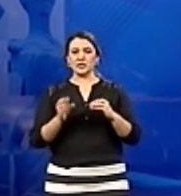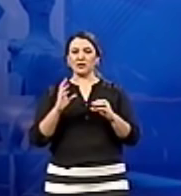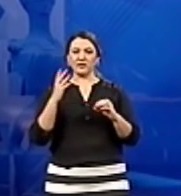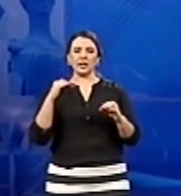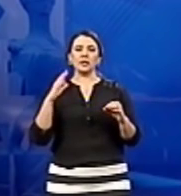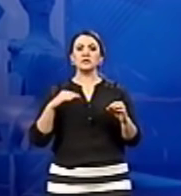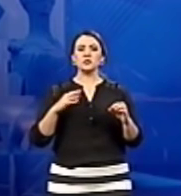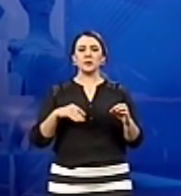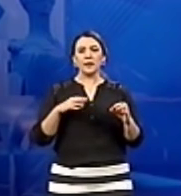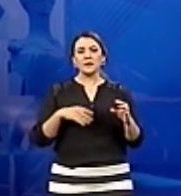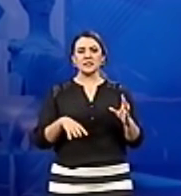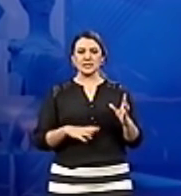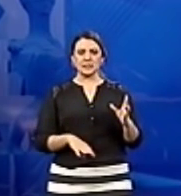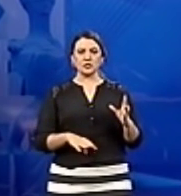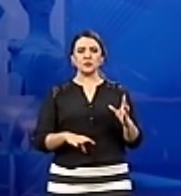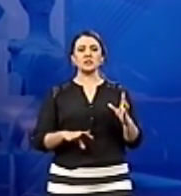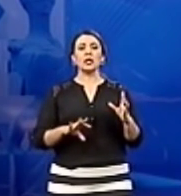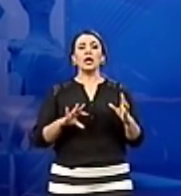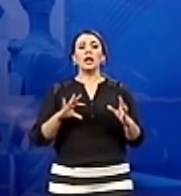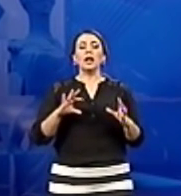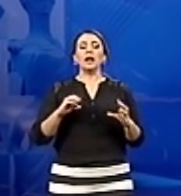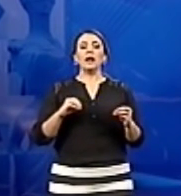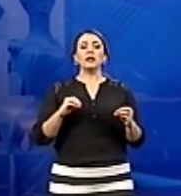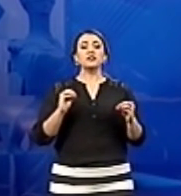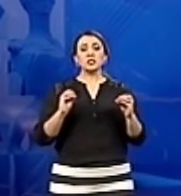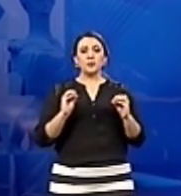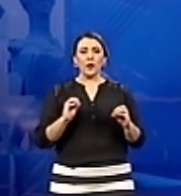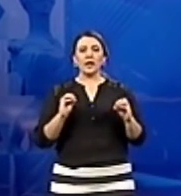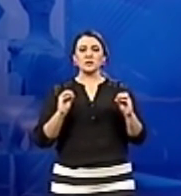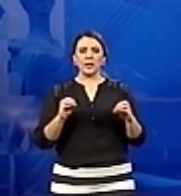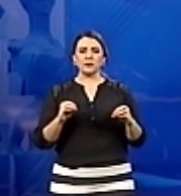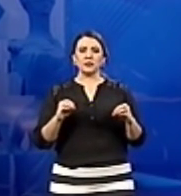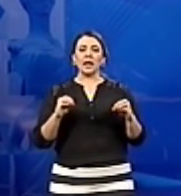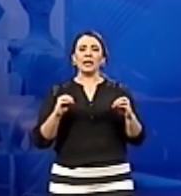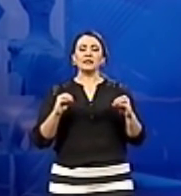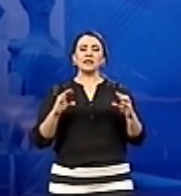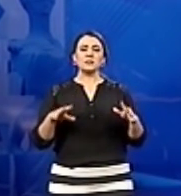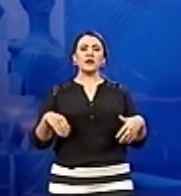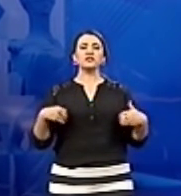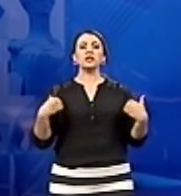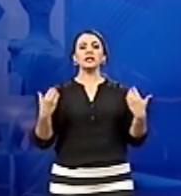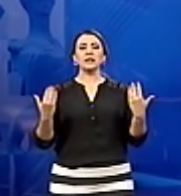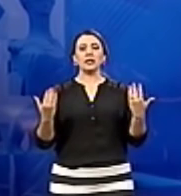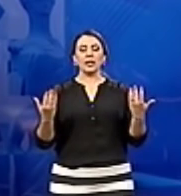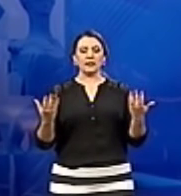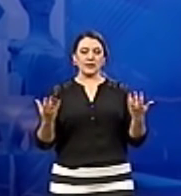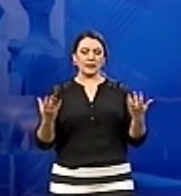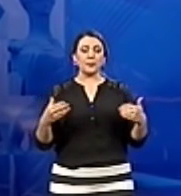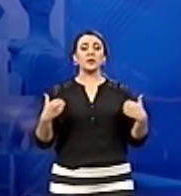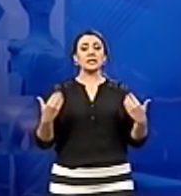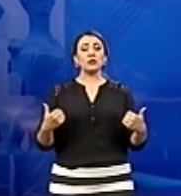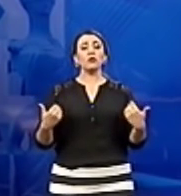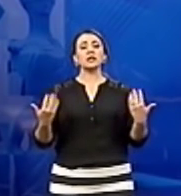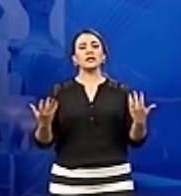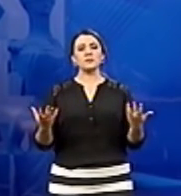Constituição vem ali nos seus primeiros incisos, dispor a respeito da despedida, da proteção contra a